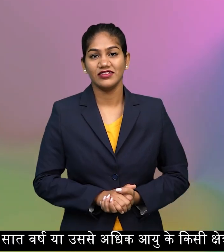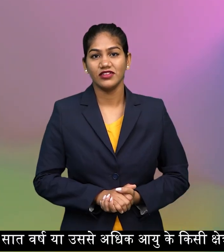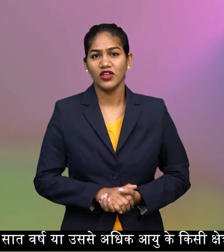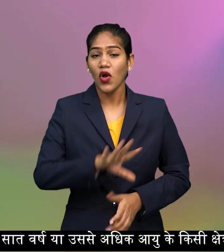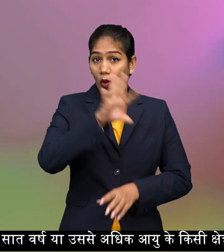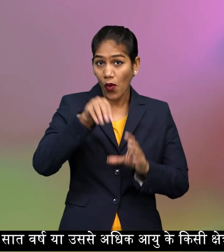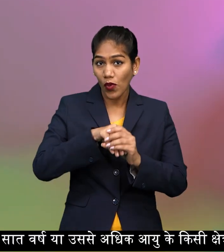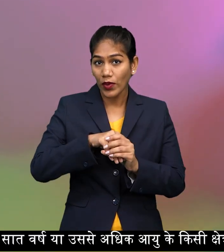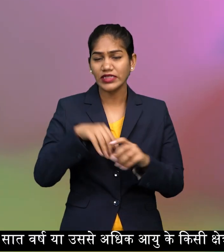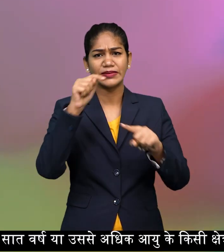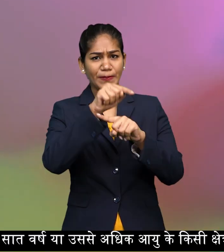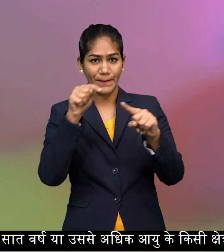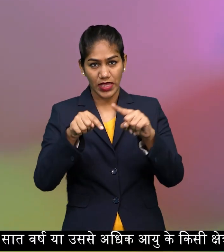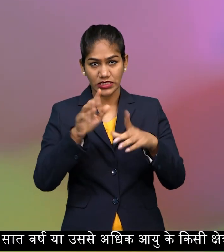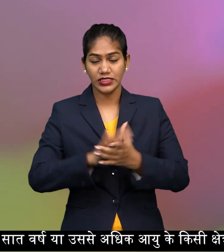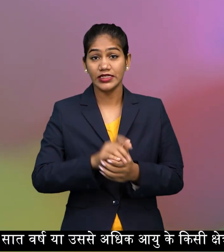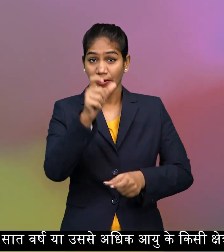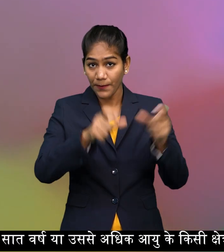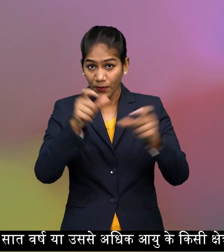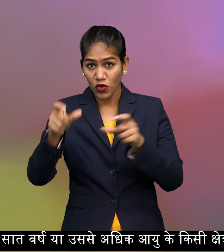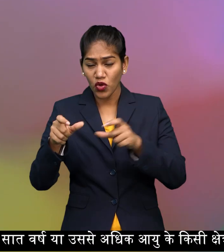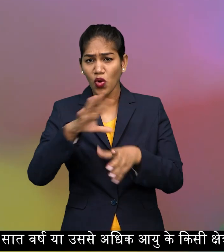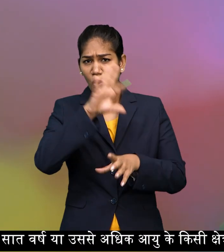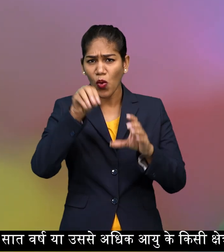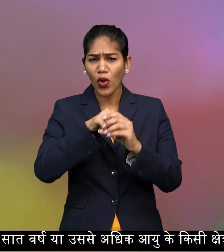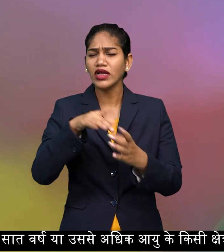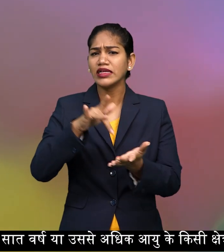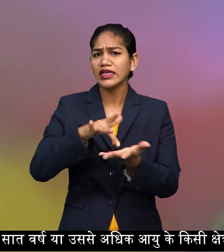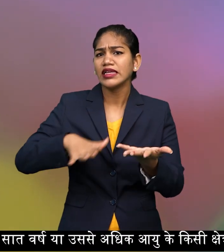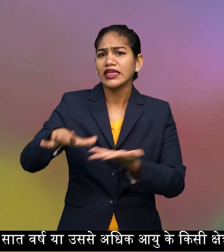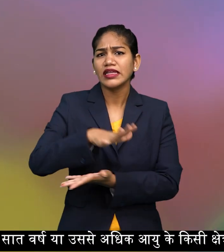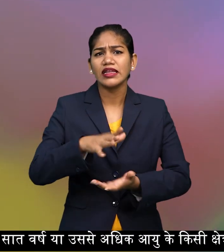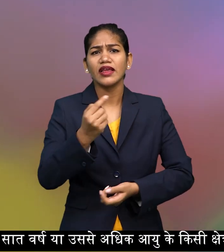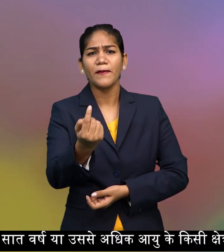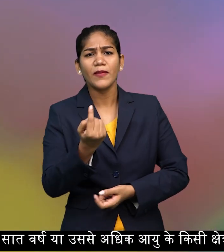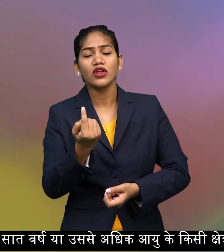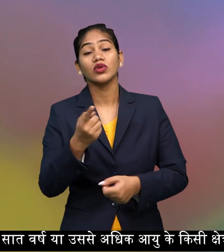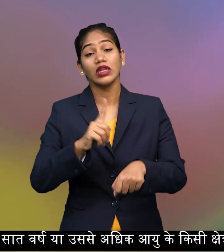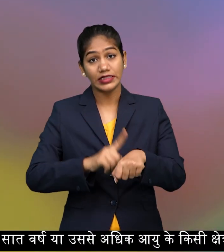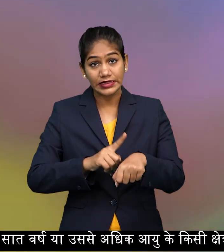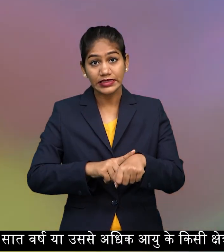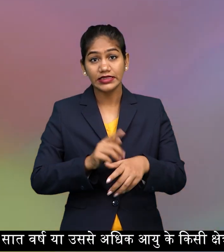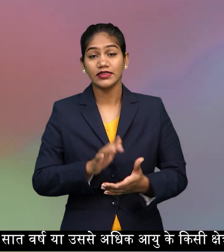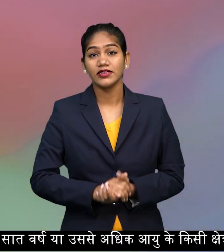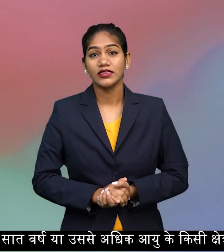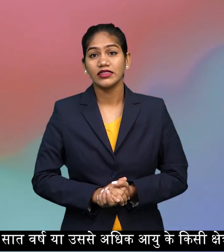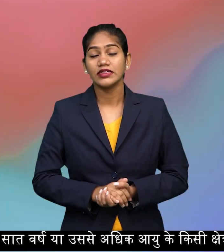7 वर्ष या उससे अधिक आयु के किसी क्षेत्र की किसी विशेष समय की जनसंख्या का